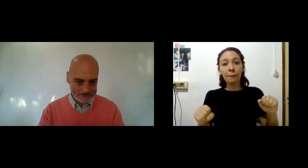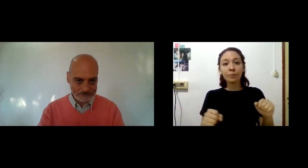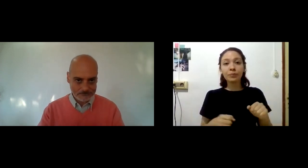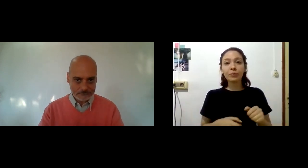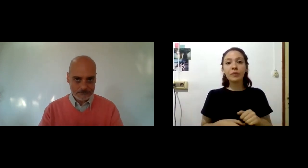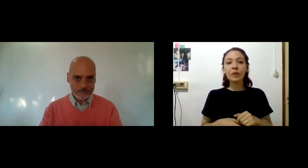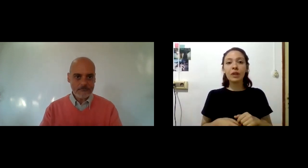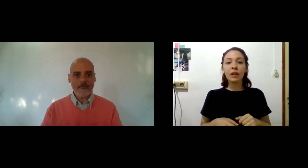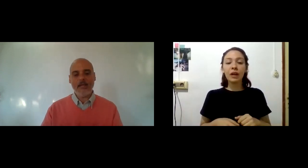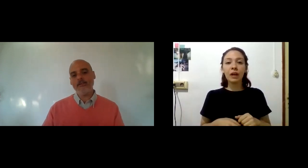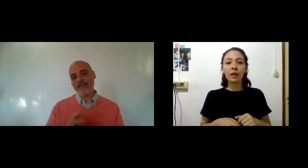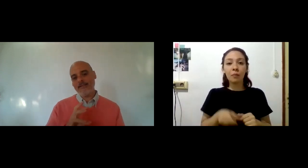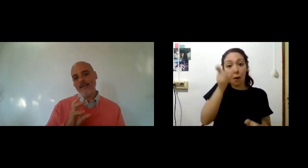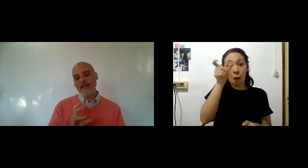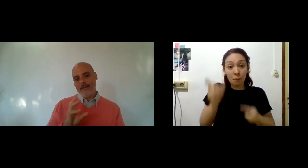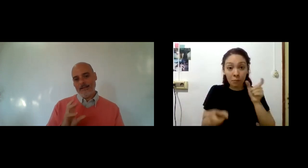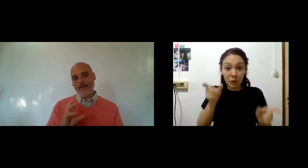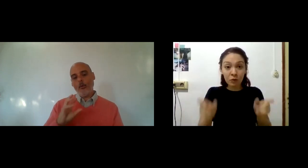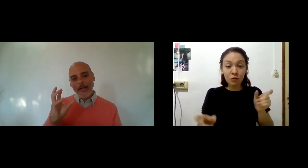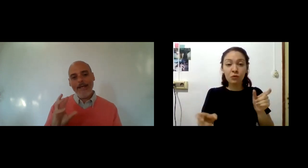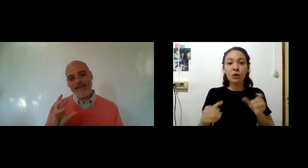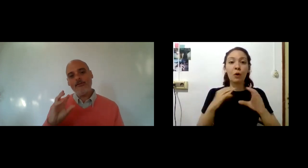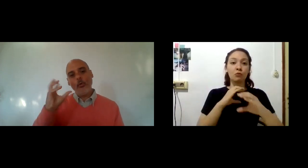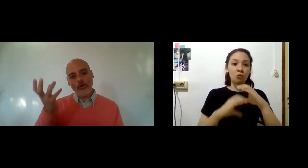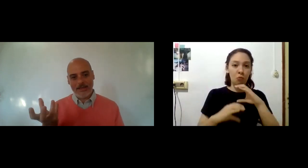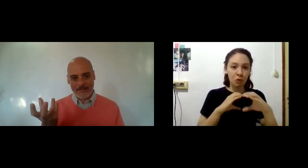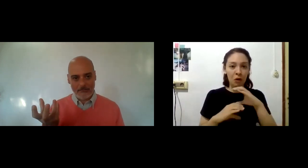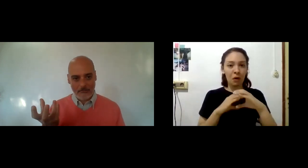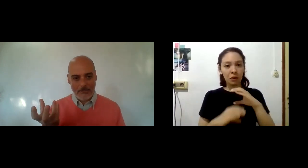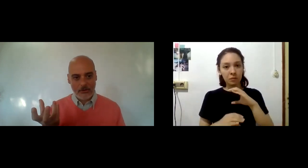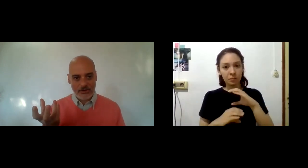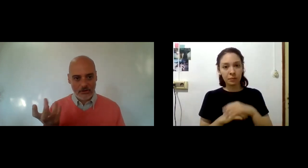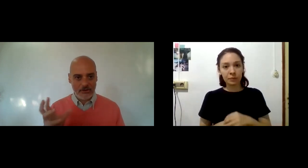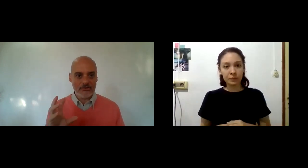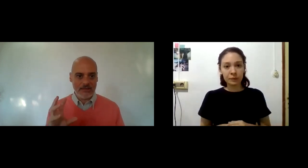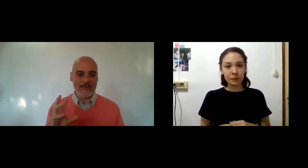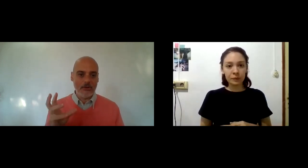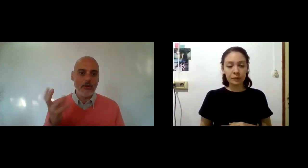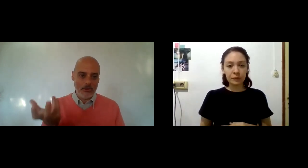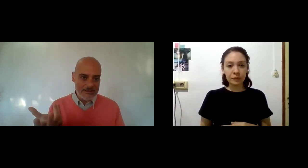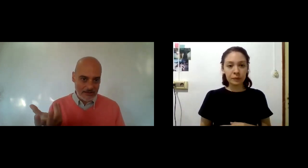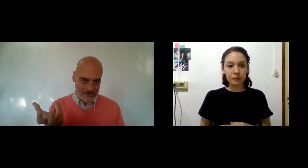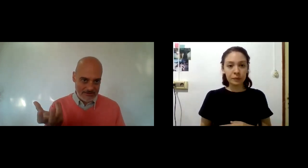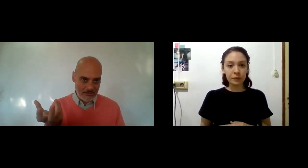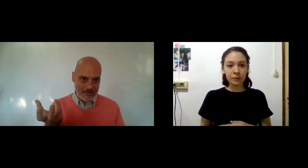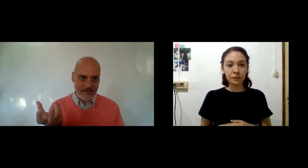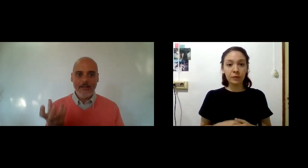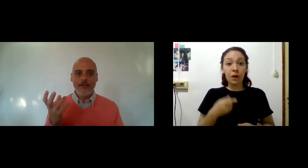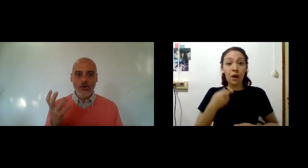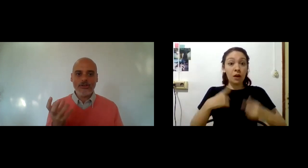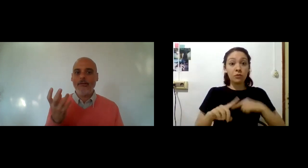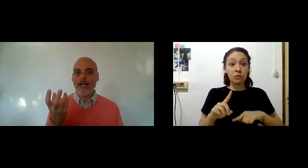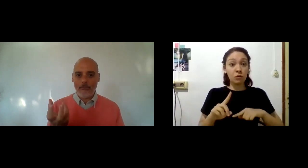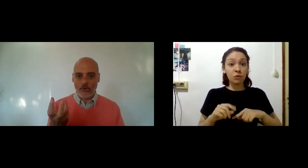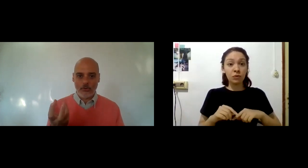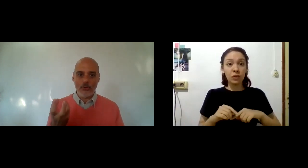espontánea. Entonces, ese es uno de los grandes marcos teóricos, que es teórico y político, en el sentido de que